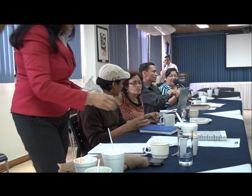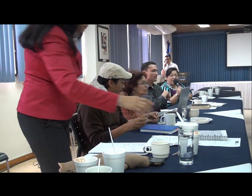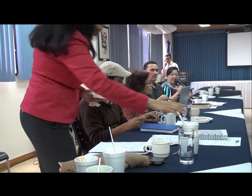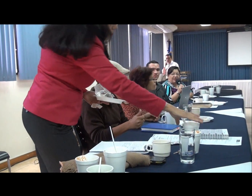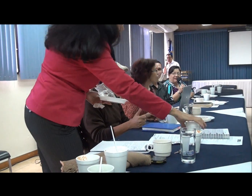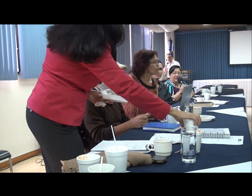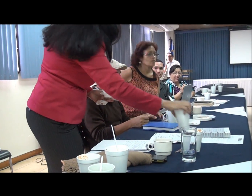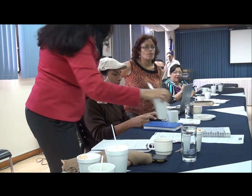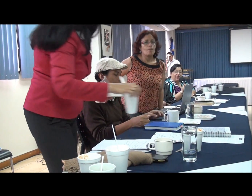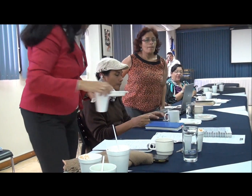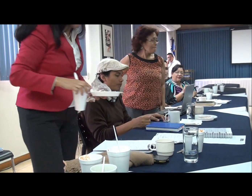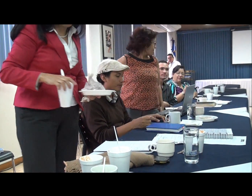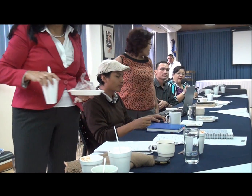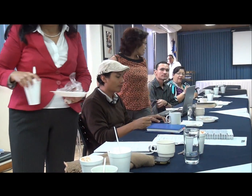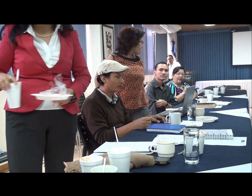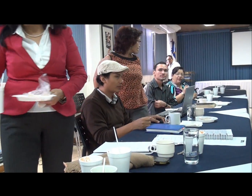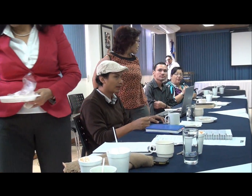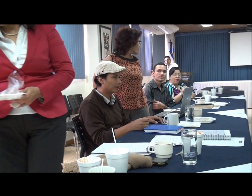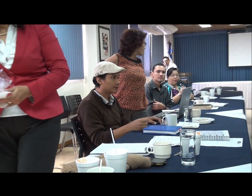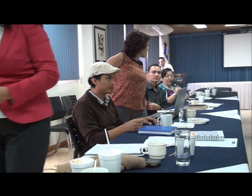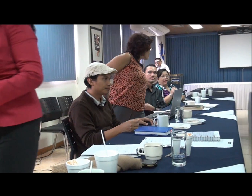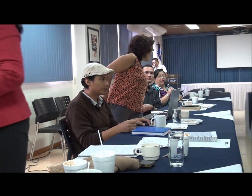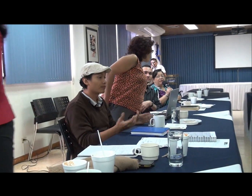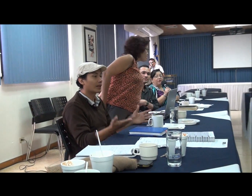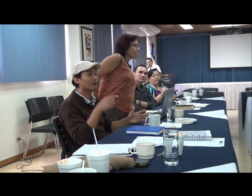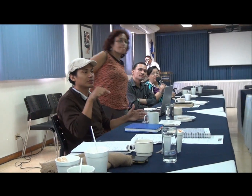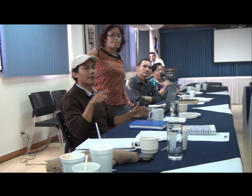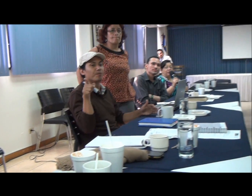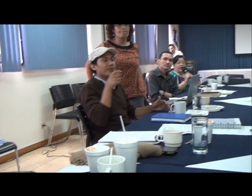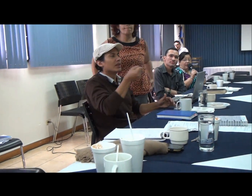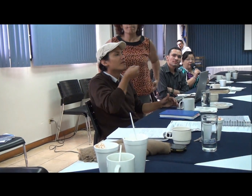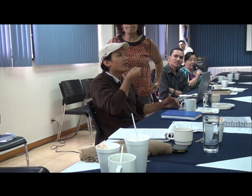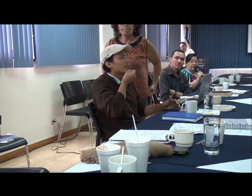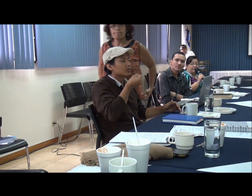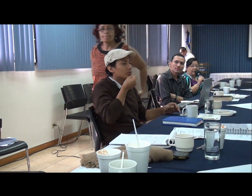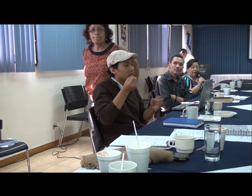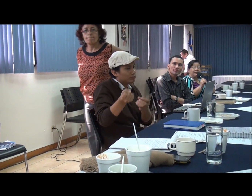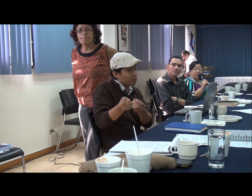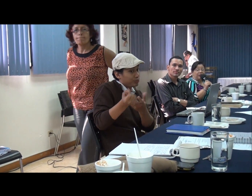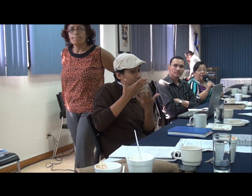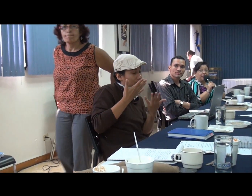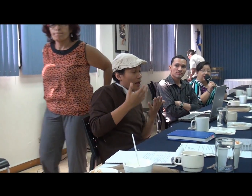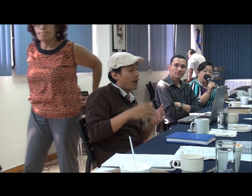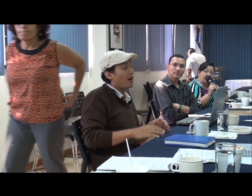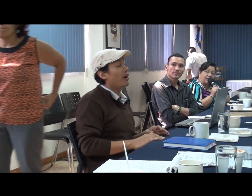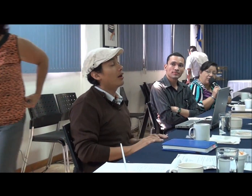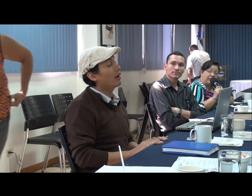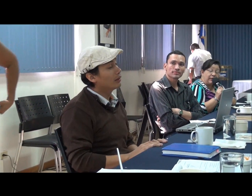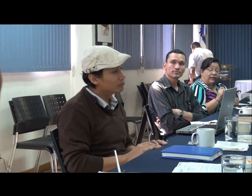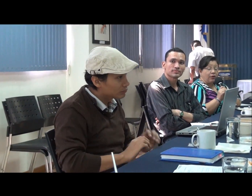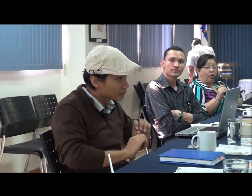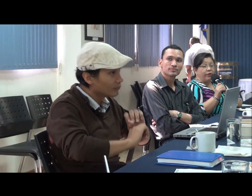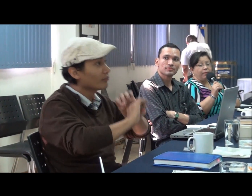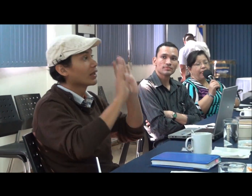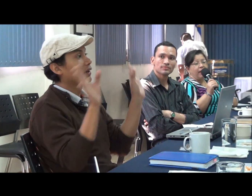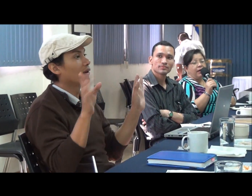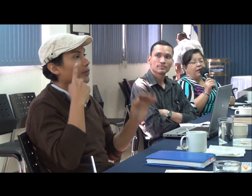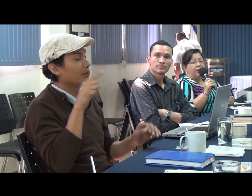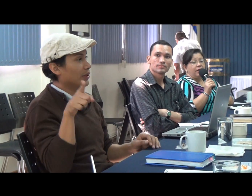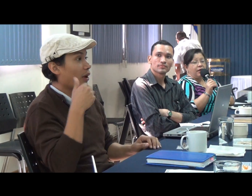Pues casi quedó bastante completa la información después de la participación del joven, y